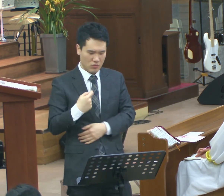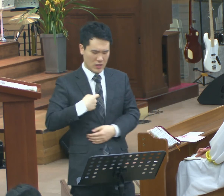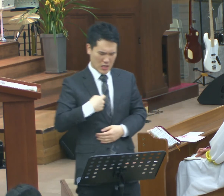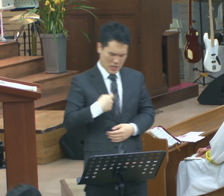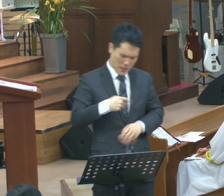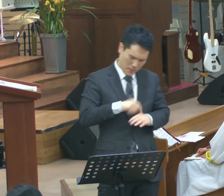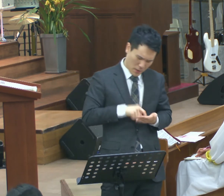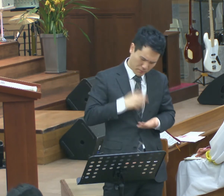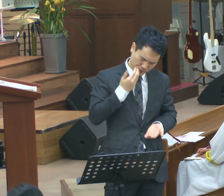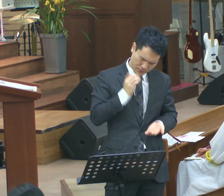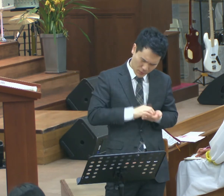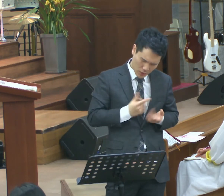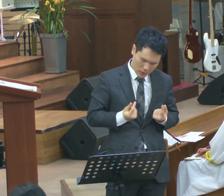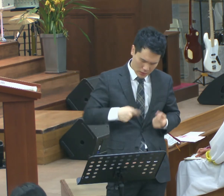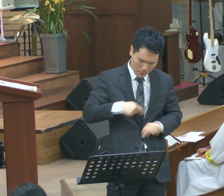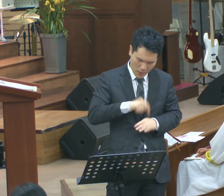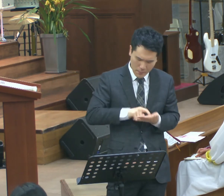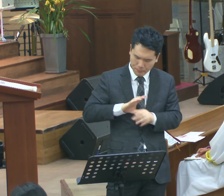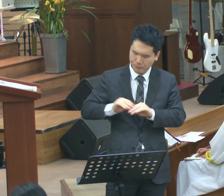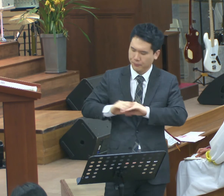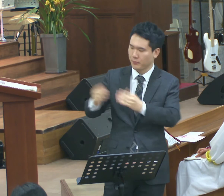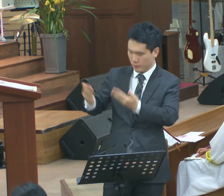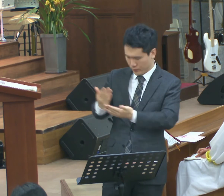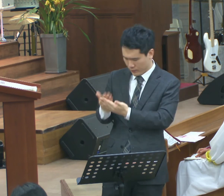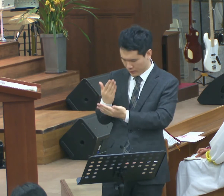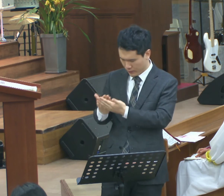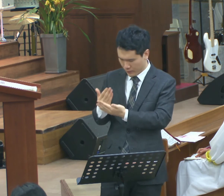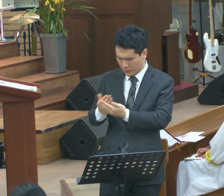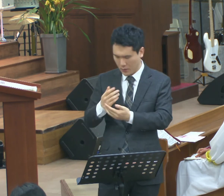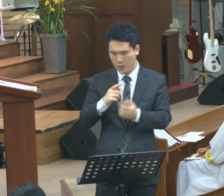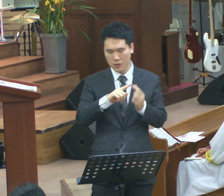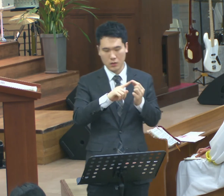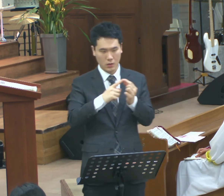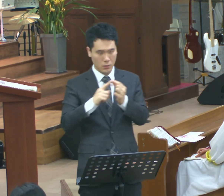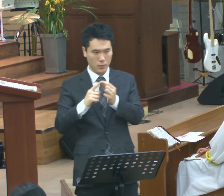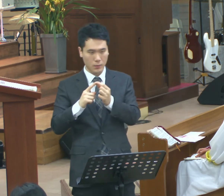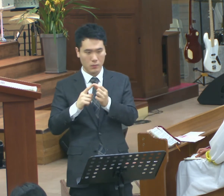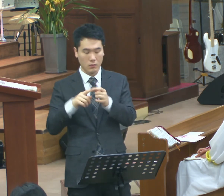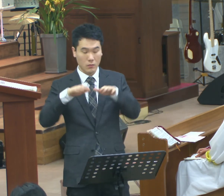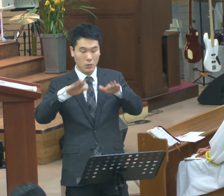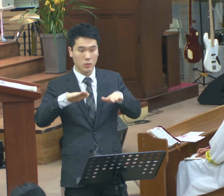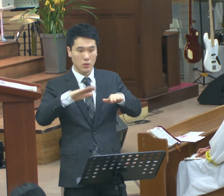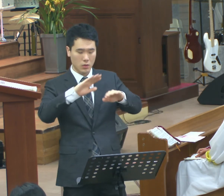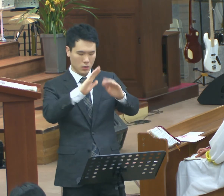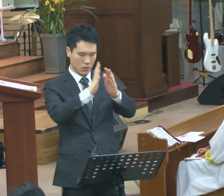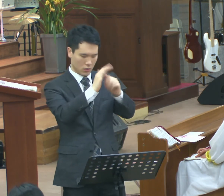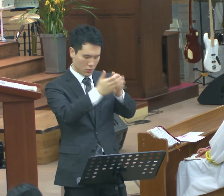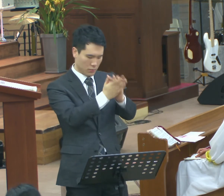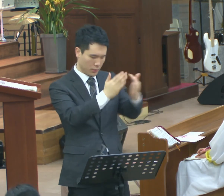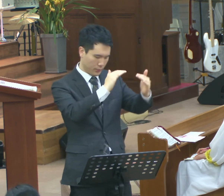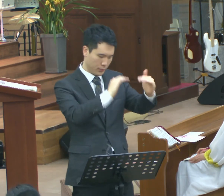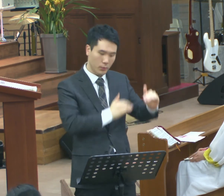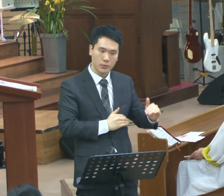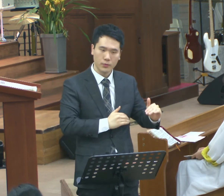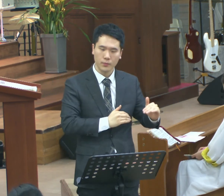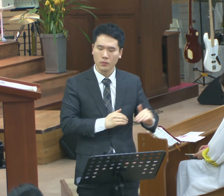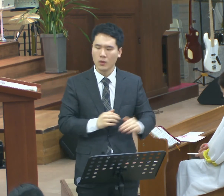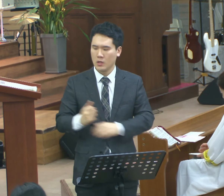그런 기도죠. 근데 오늘 본문은 권능을 보고서 주님을 깨닫지 못하면